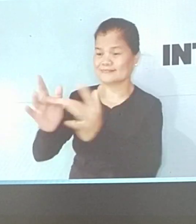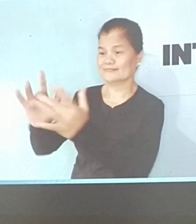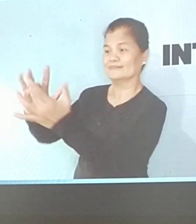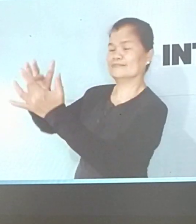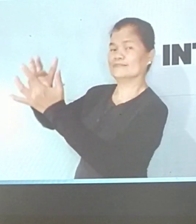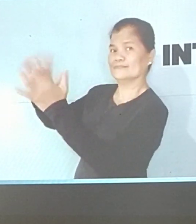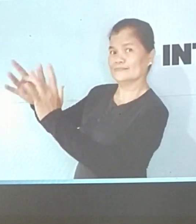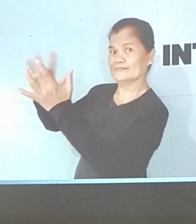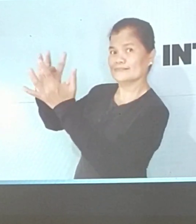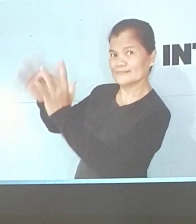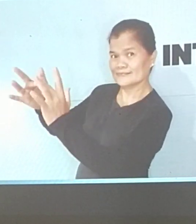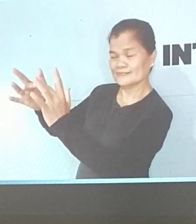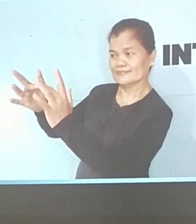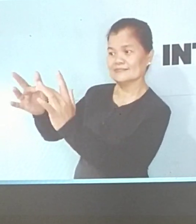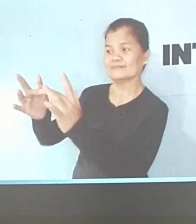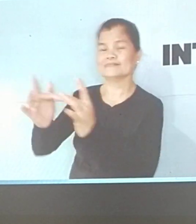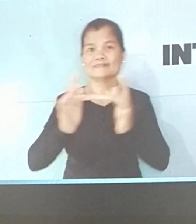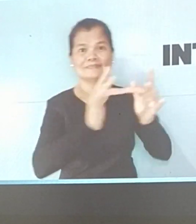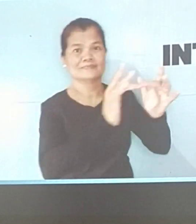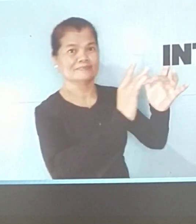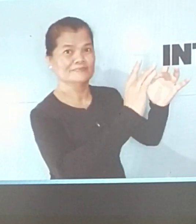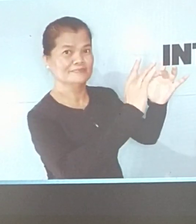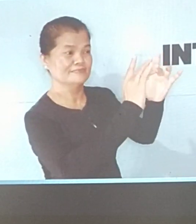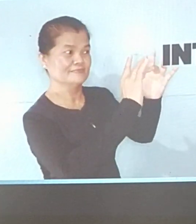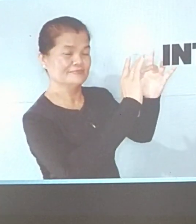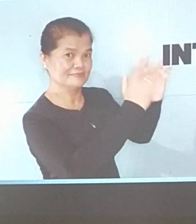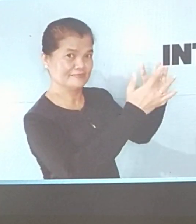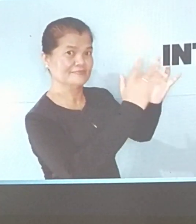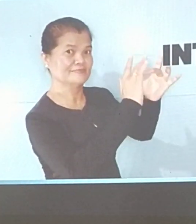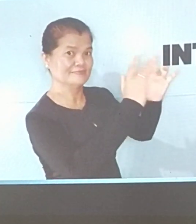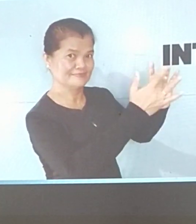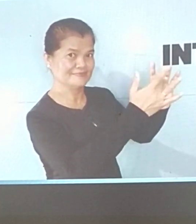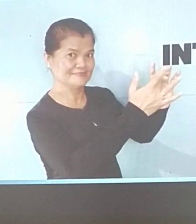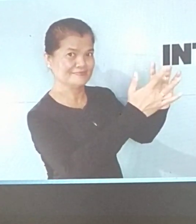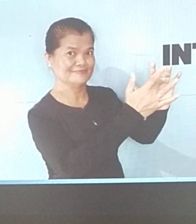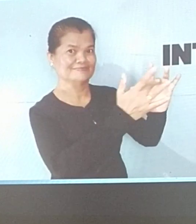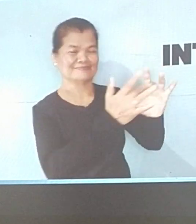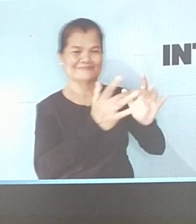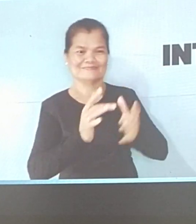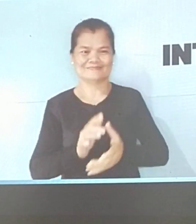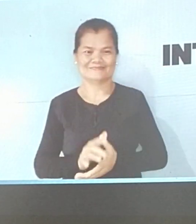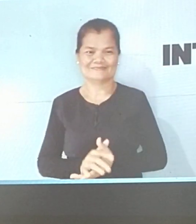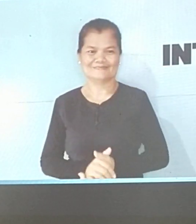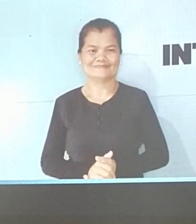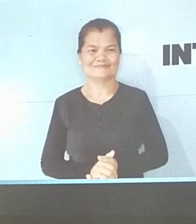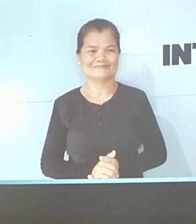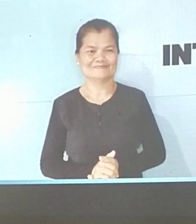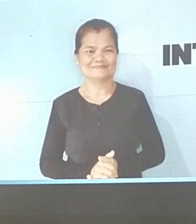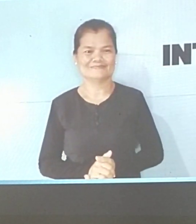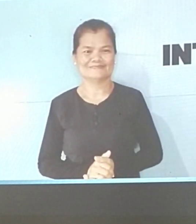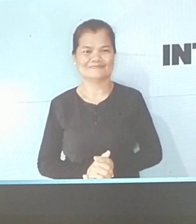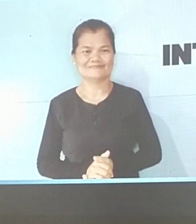Oh, mas madali. Connect lang. Madali. Hindi mo na matatanda. Mamaya, ayaw na. Madali ba